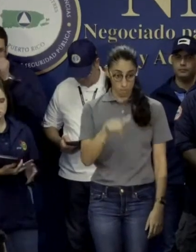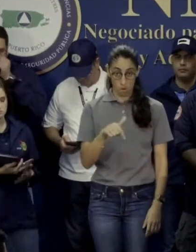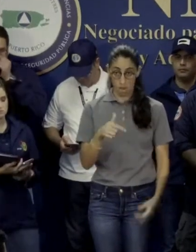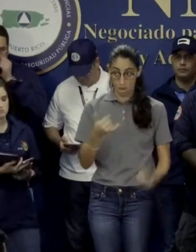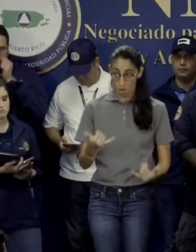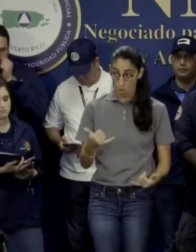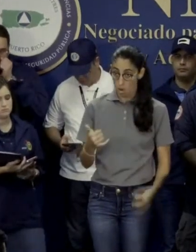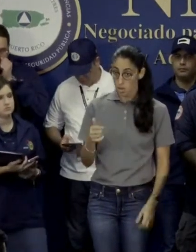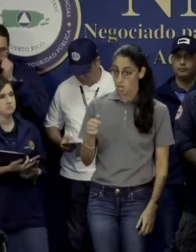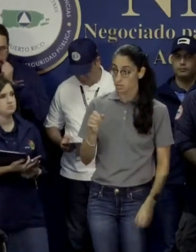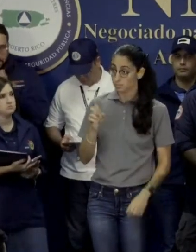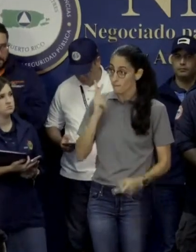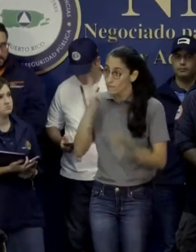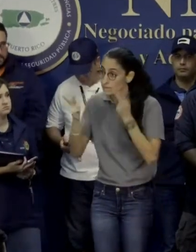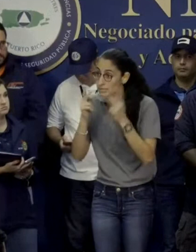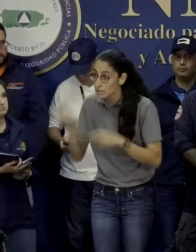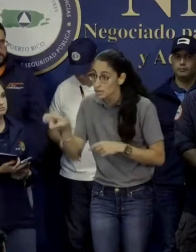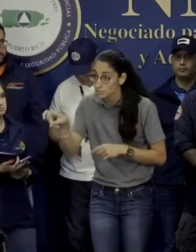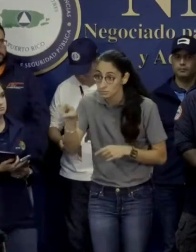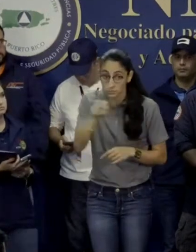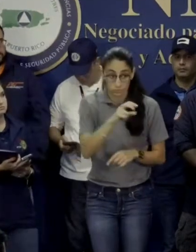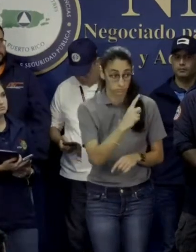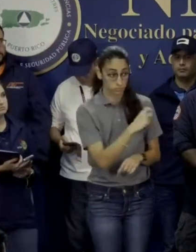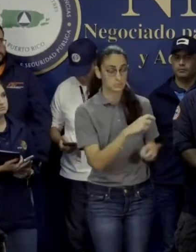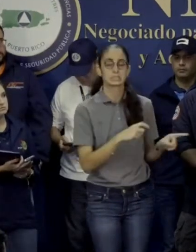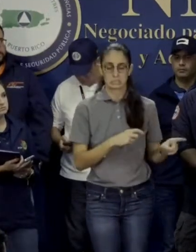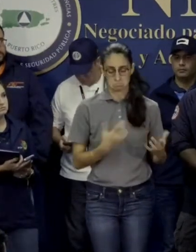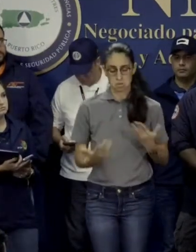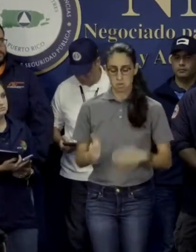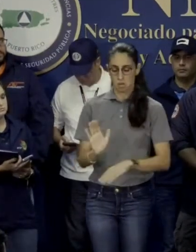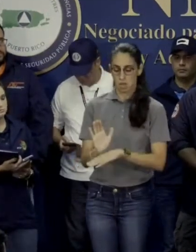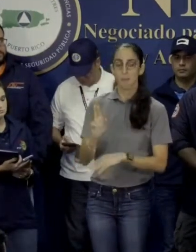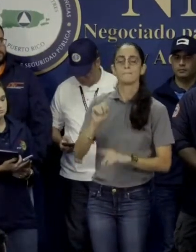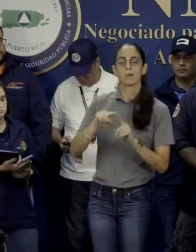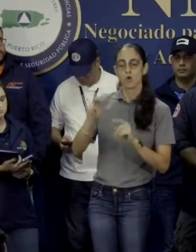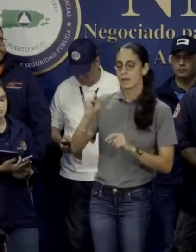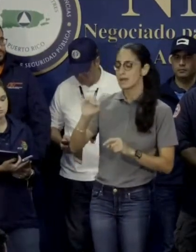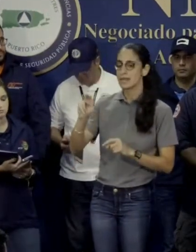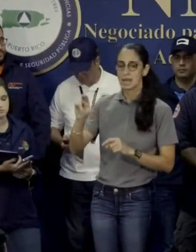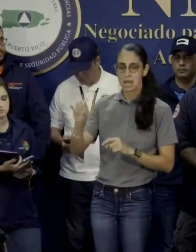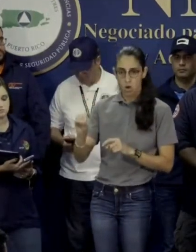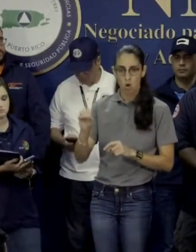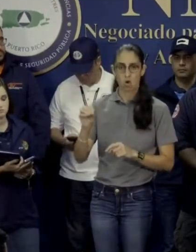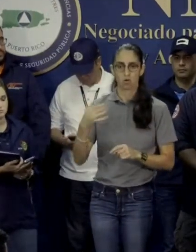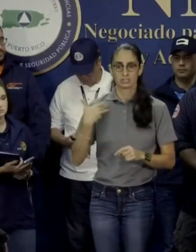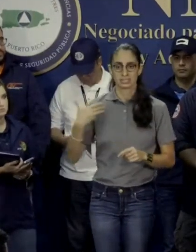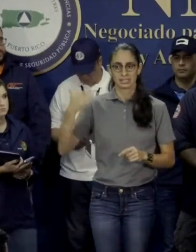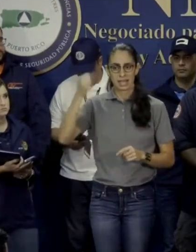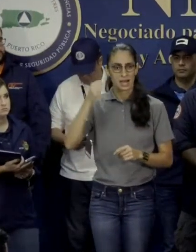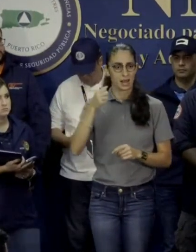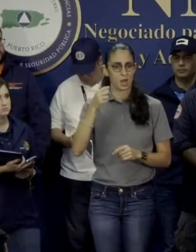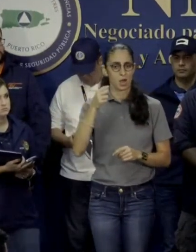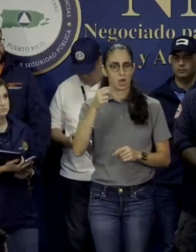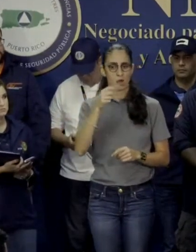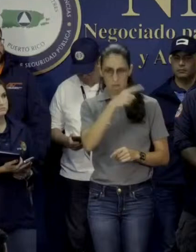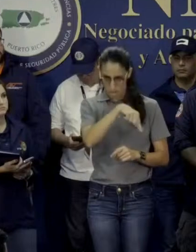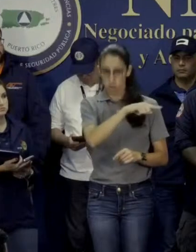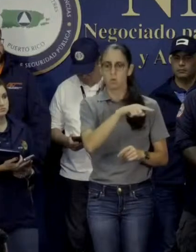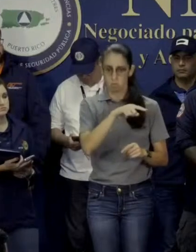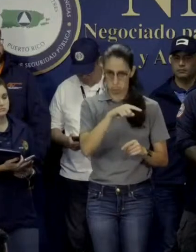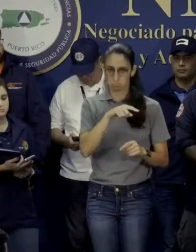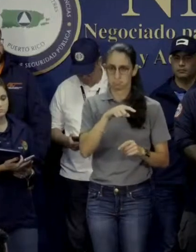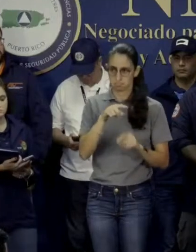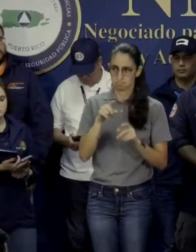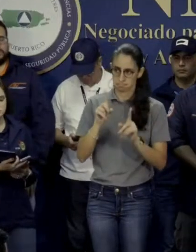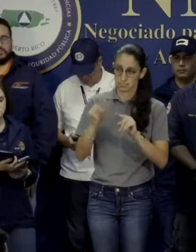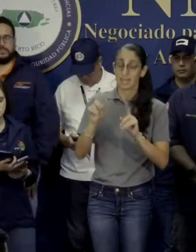Esa es mi intención esta tarde, pero realmente Nino Correa y el secretario Alexis Torres son los que lo van a coordinar,